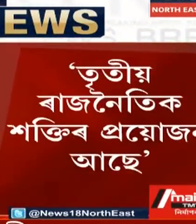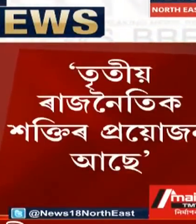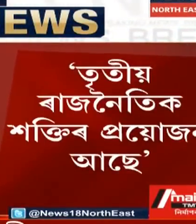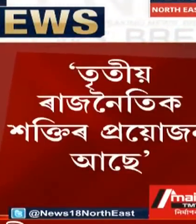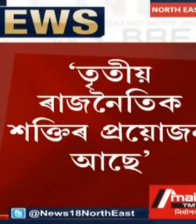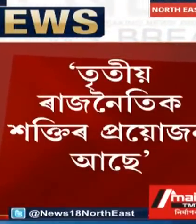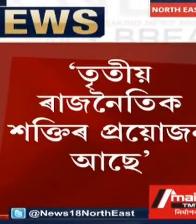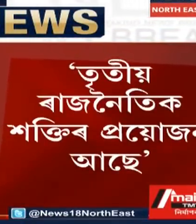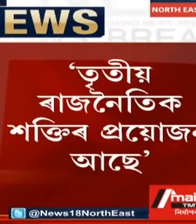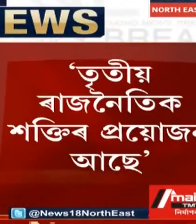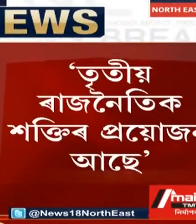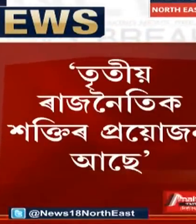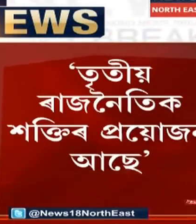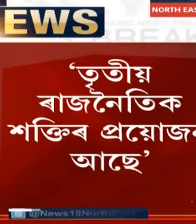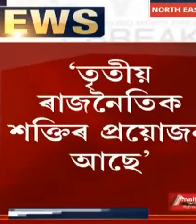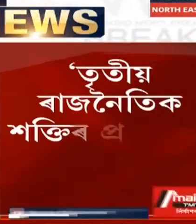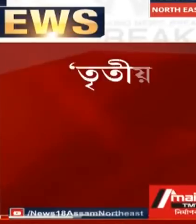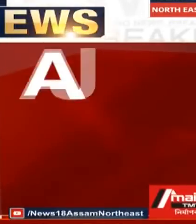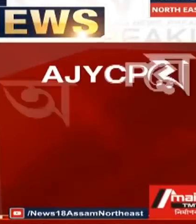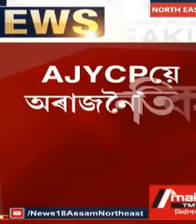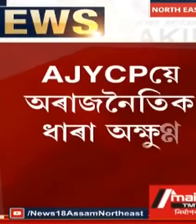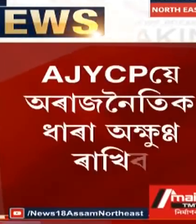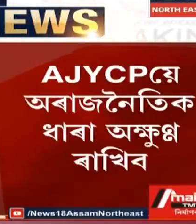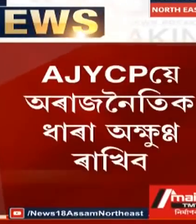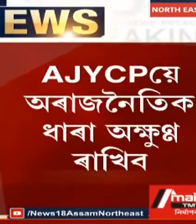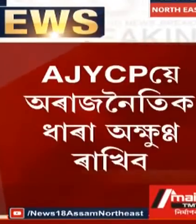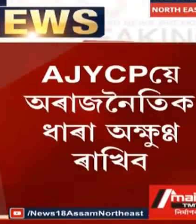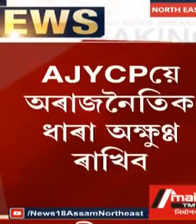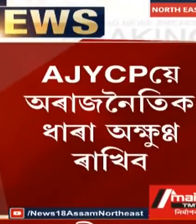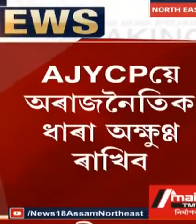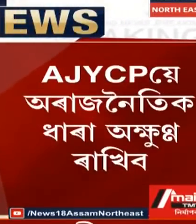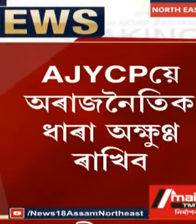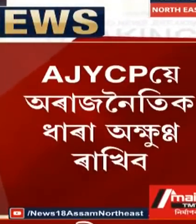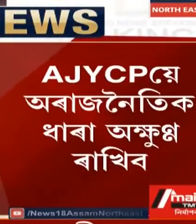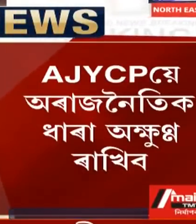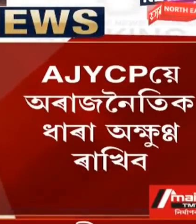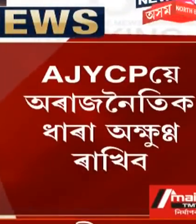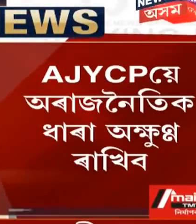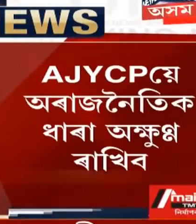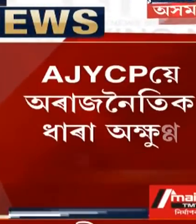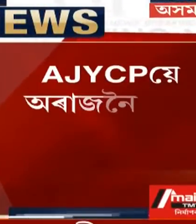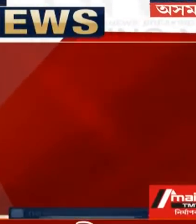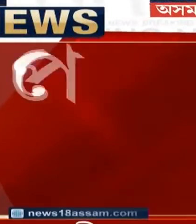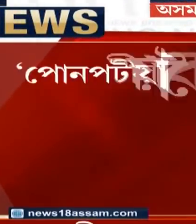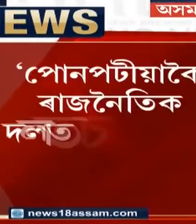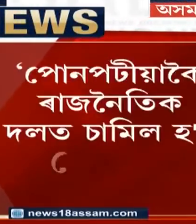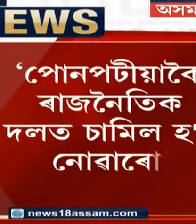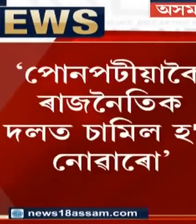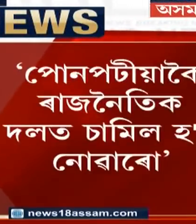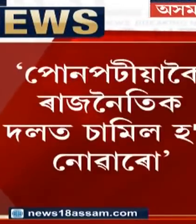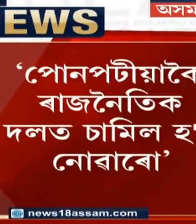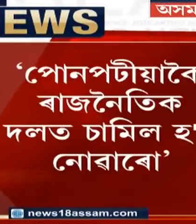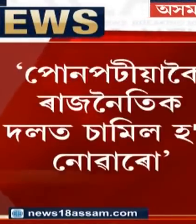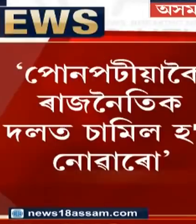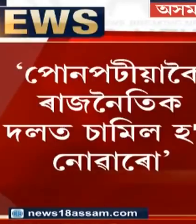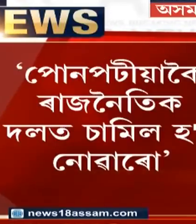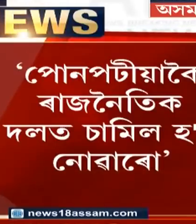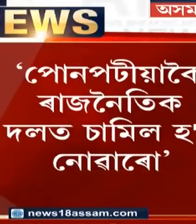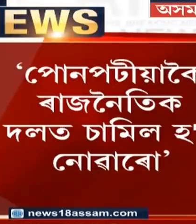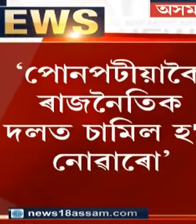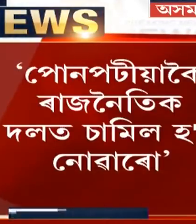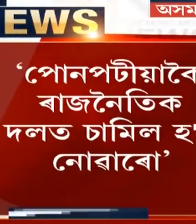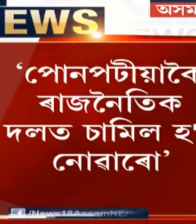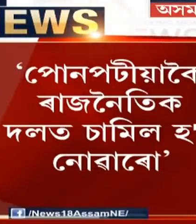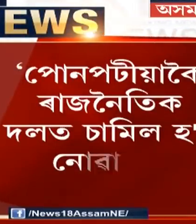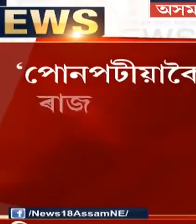কামনা করো যে যেবিলাক জাতীয়তাবাদী শক্তি আছো সেই জাতীয়তাবাদী শক্তি সমূহ বা আঞ্চলিকতাবাদী যেবিলাক আমি শক্তি এই শক্তি সমূহ বিভাজিত